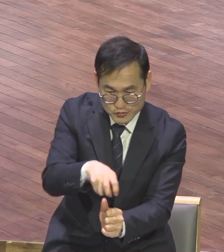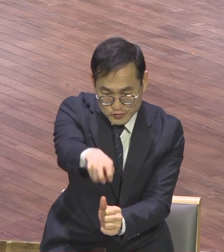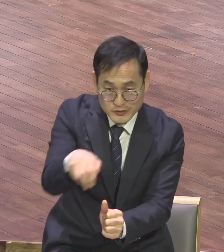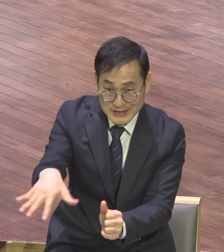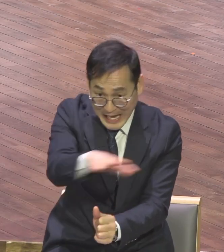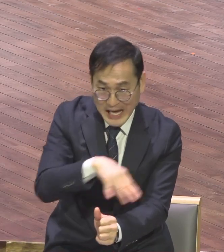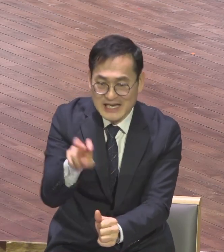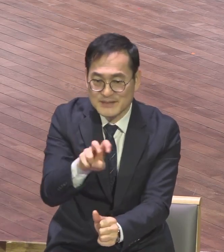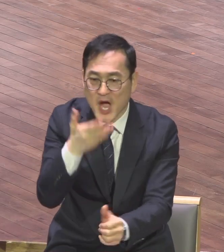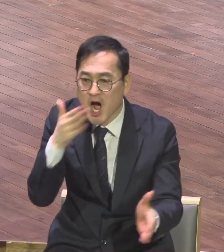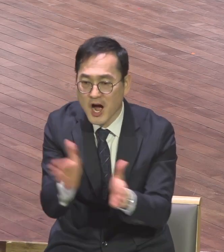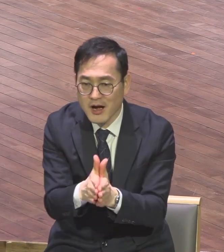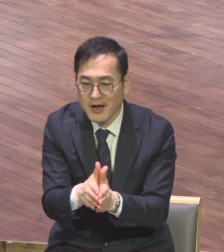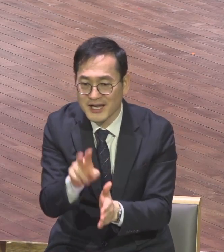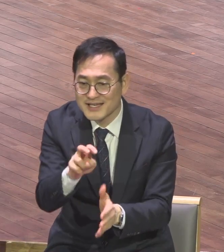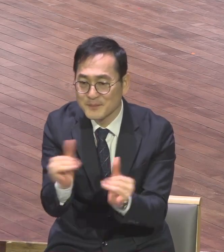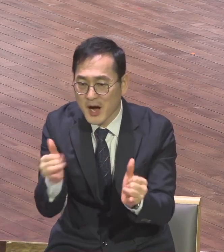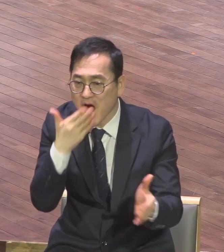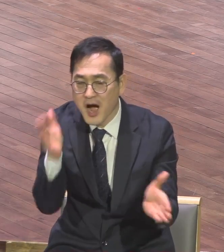2주 격리.